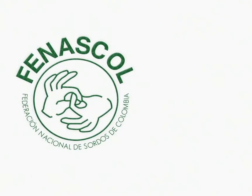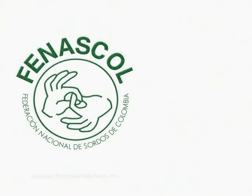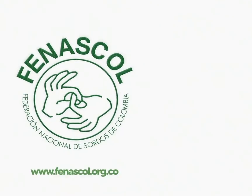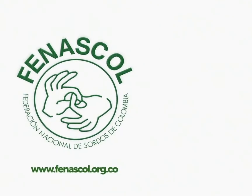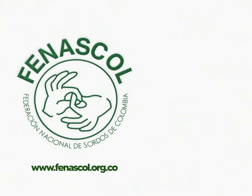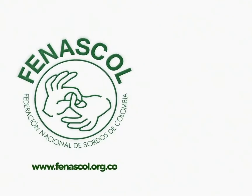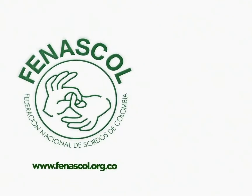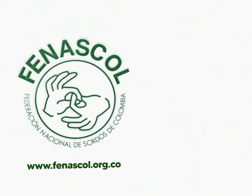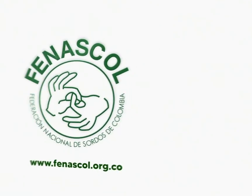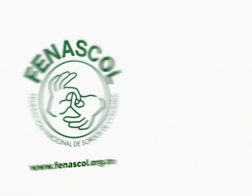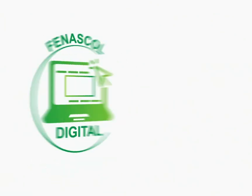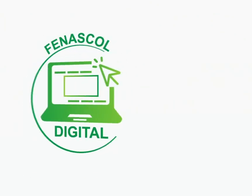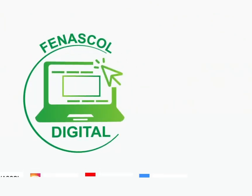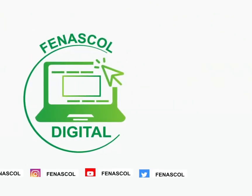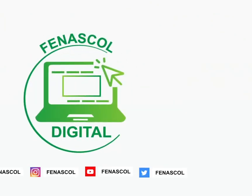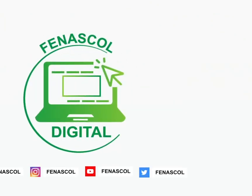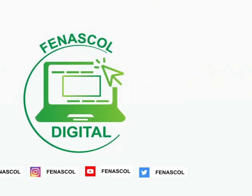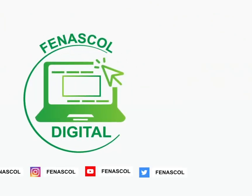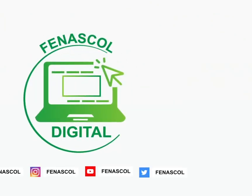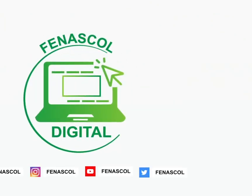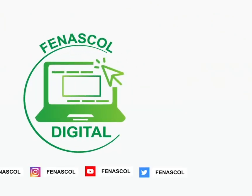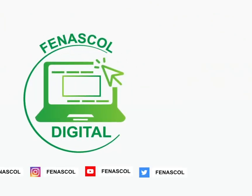¡Gracias! ¡Gracias! Gracias por ver el video.